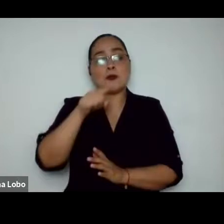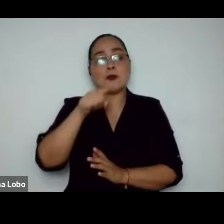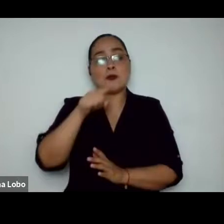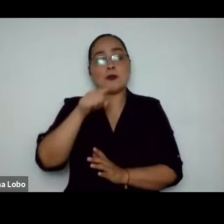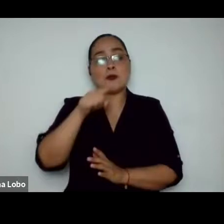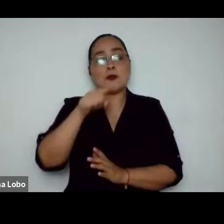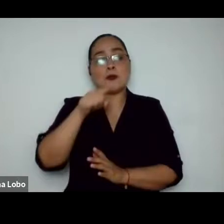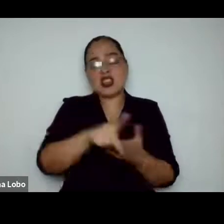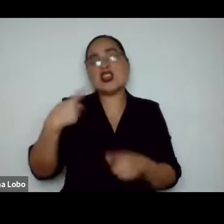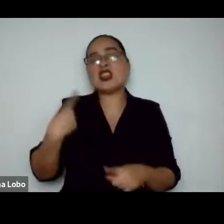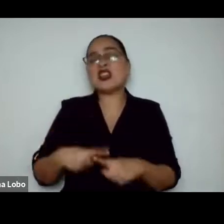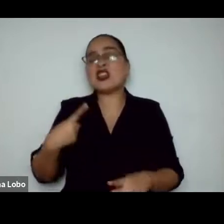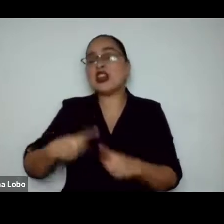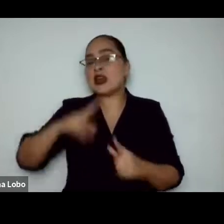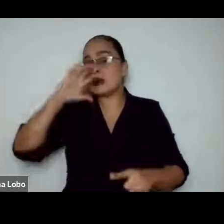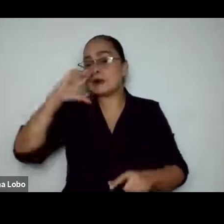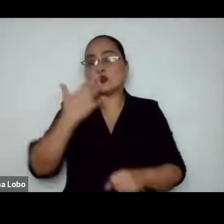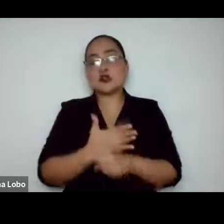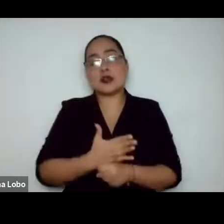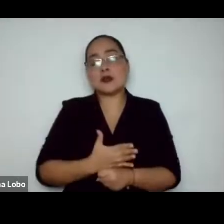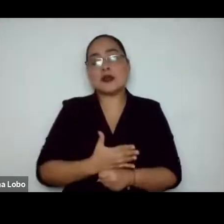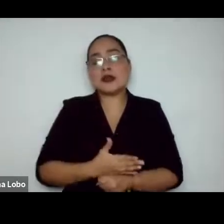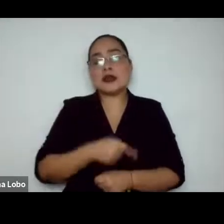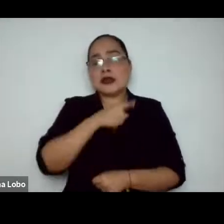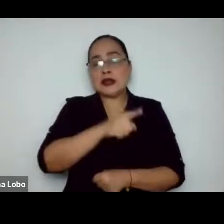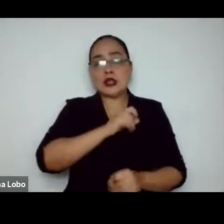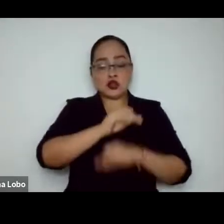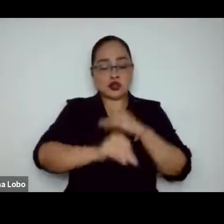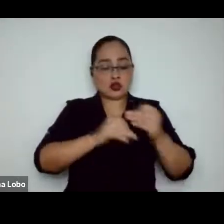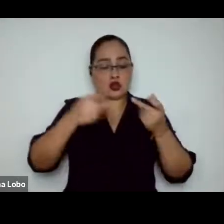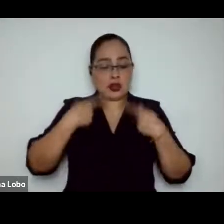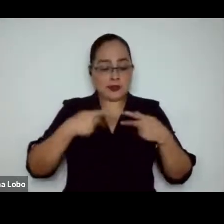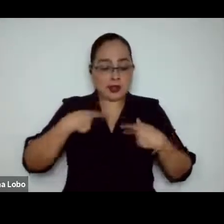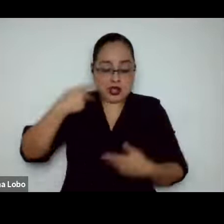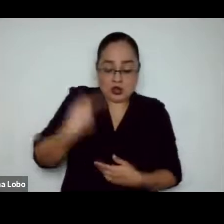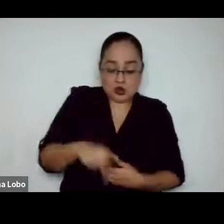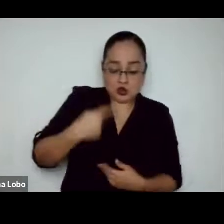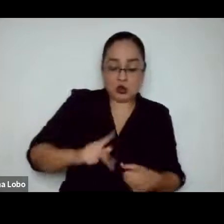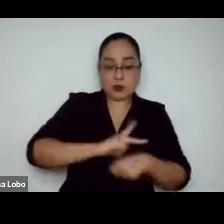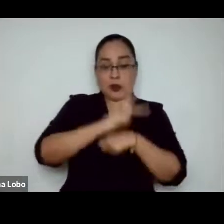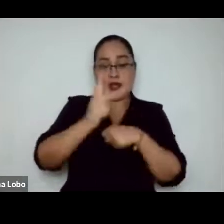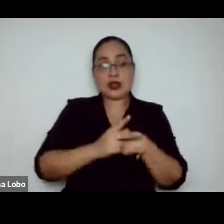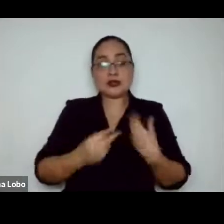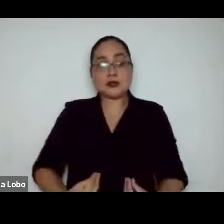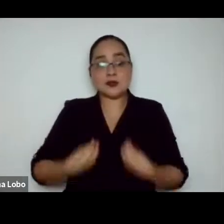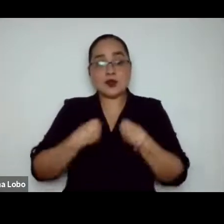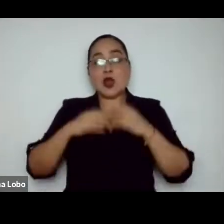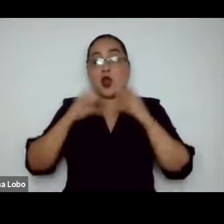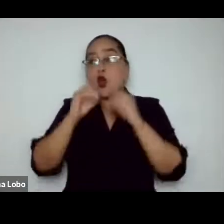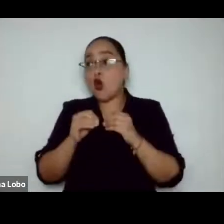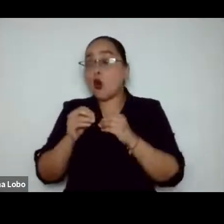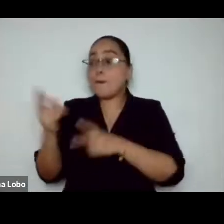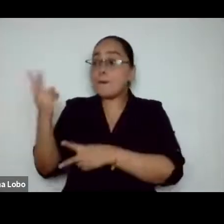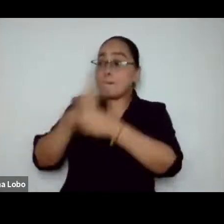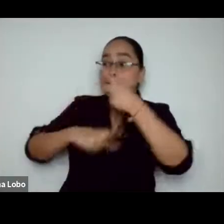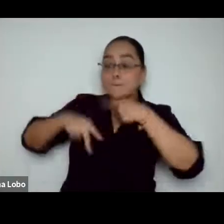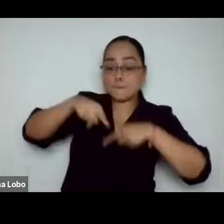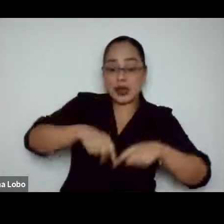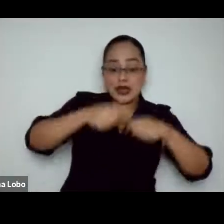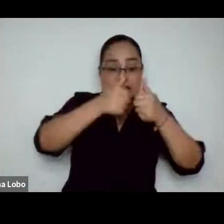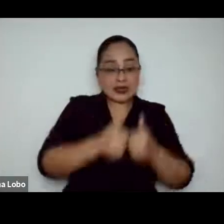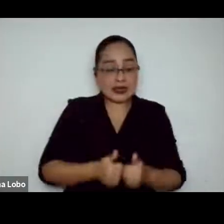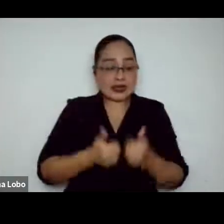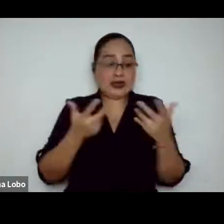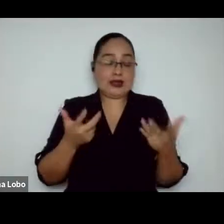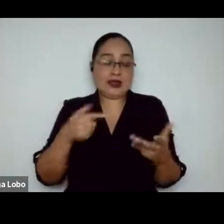de los derechos fundamentales, son todas las personas que residen en ese territorio o que se encuentran en ese territorio. Digamos, el último